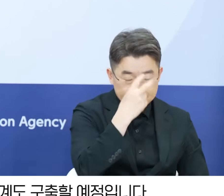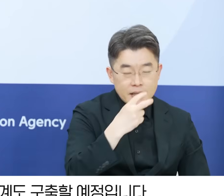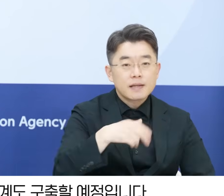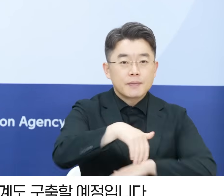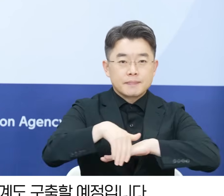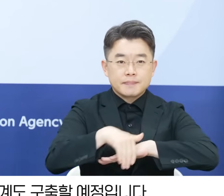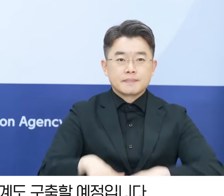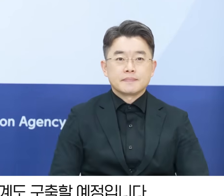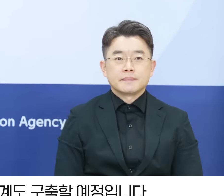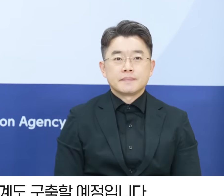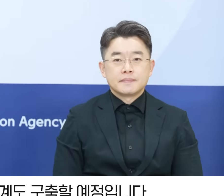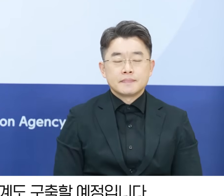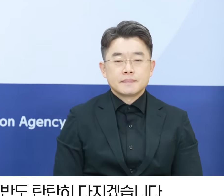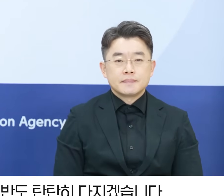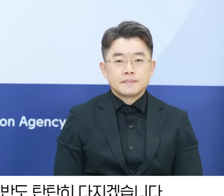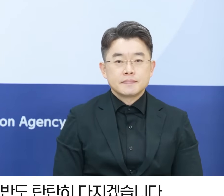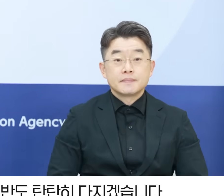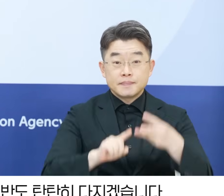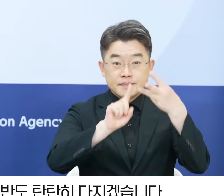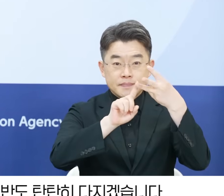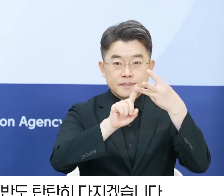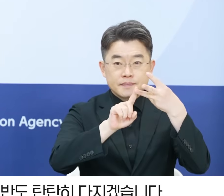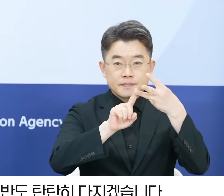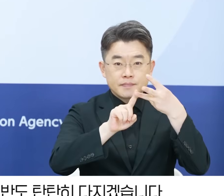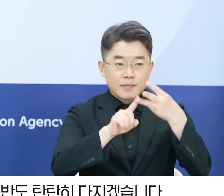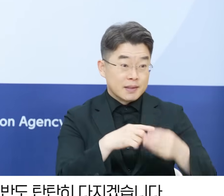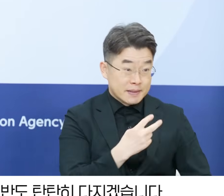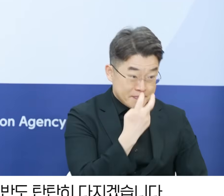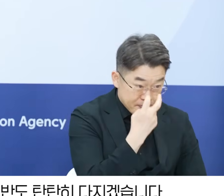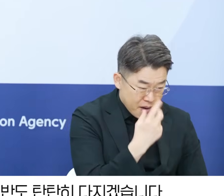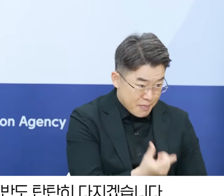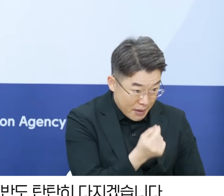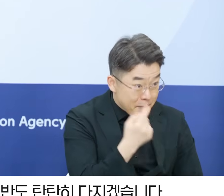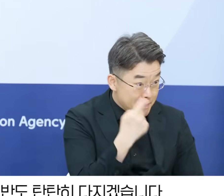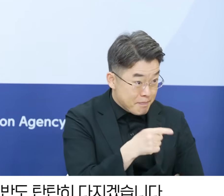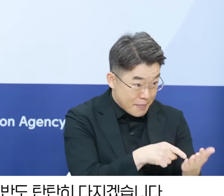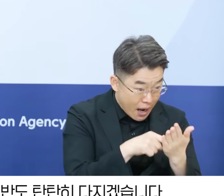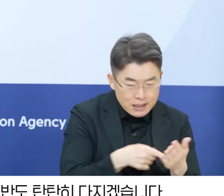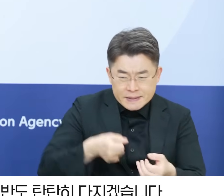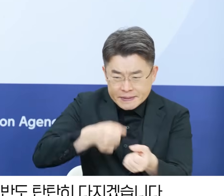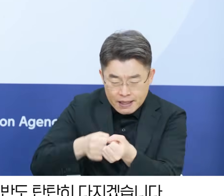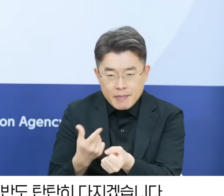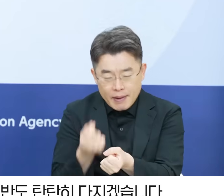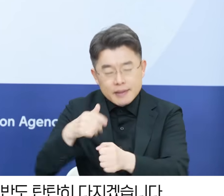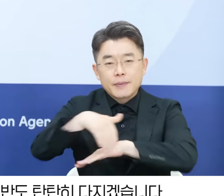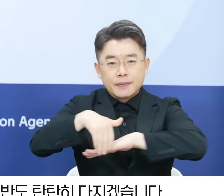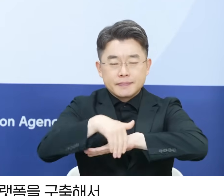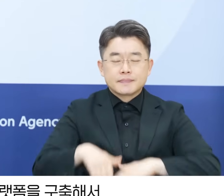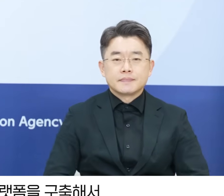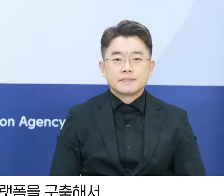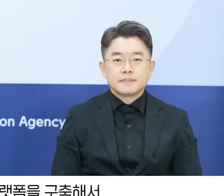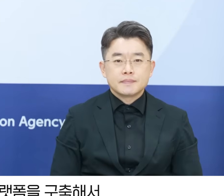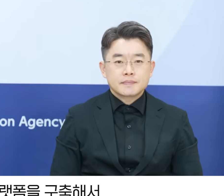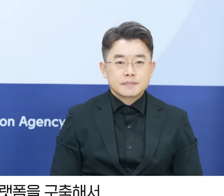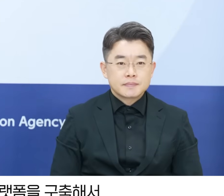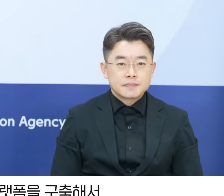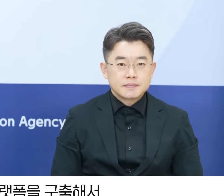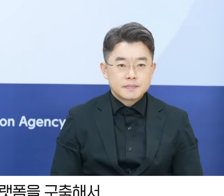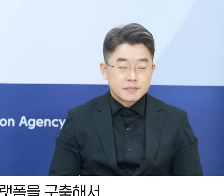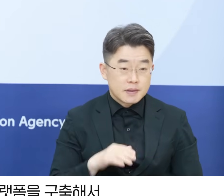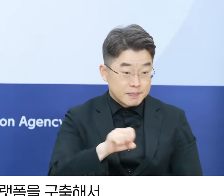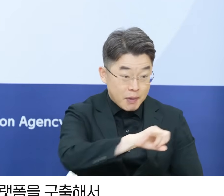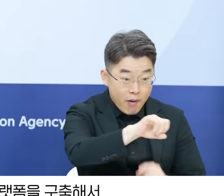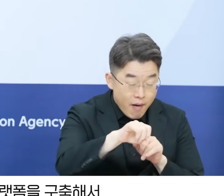구축할 예정입니다. 셋째로 감시와 방제를 위한 기반도 탄탄히 다지겠습니다. 매개체 감시